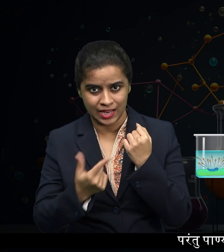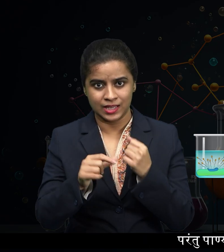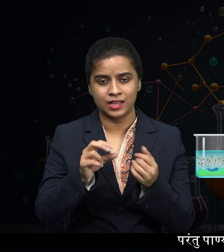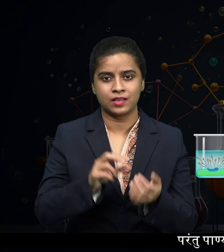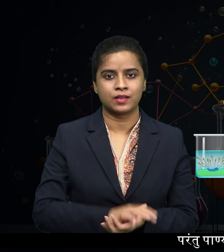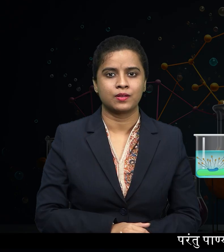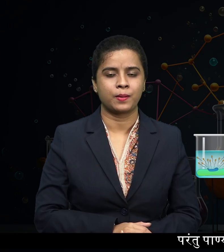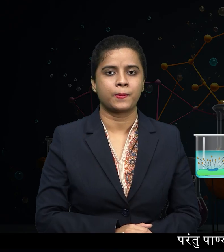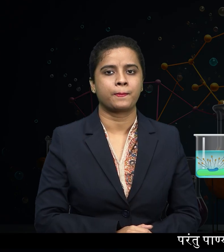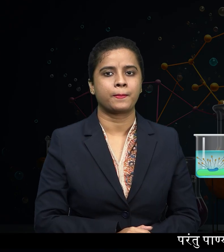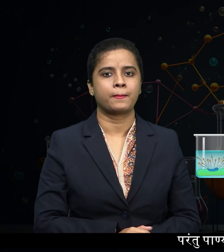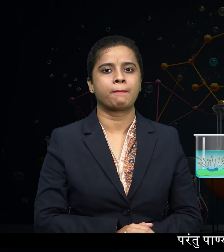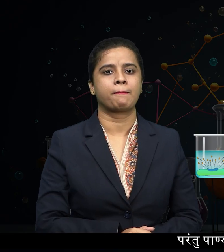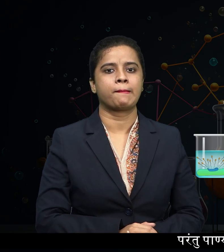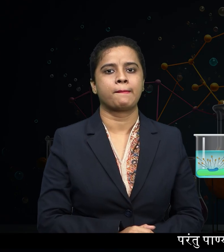नाही.